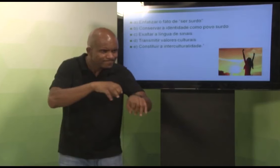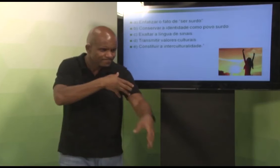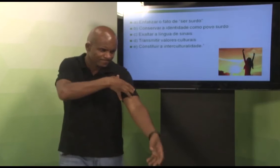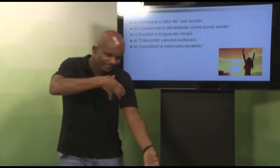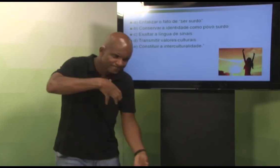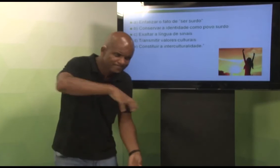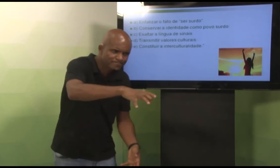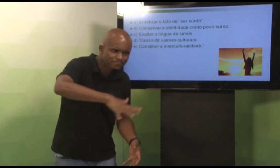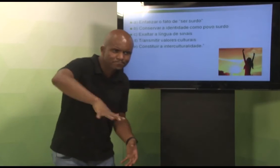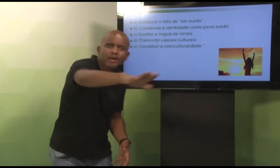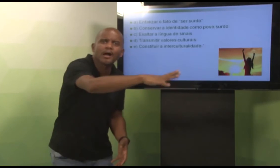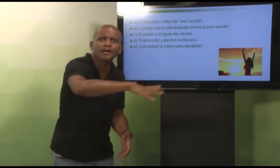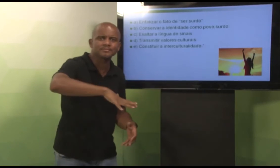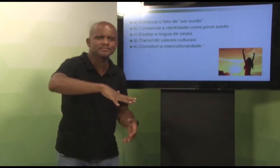esse empoderamento.